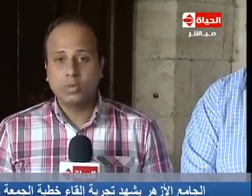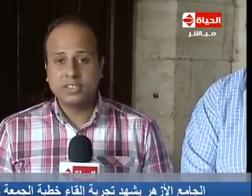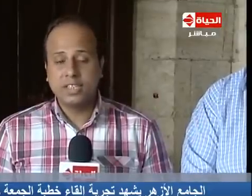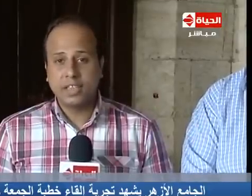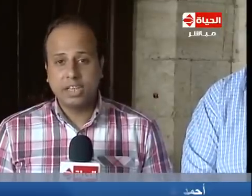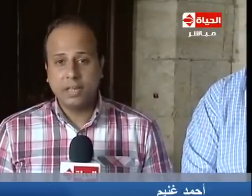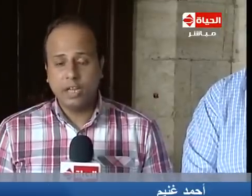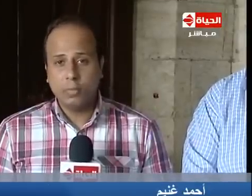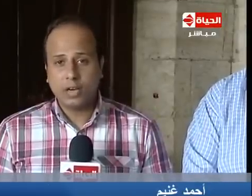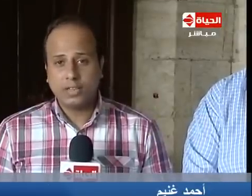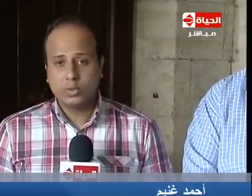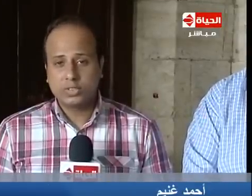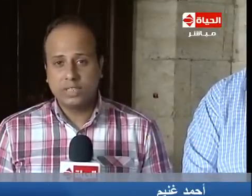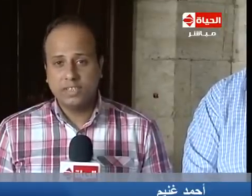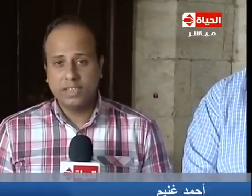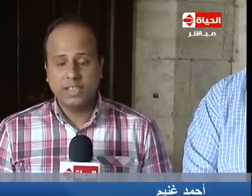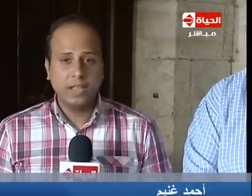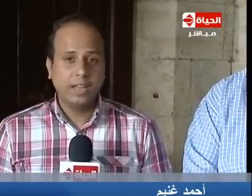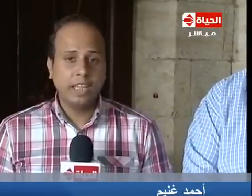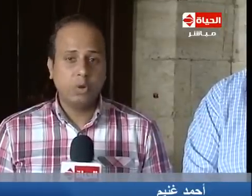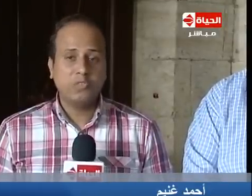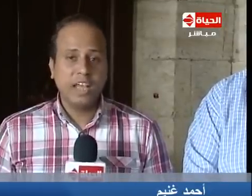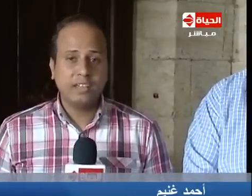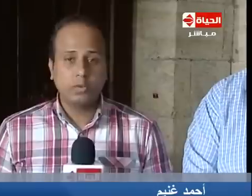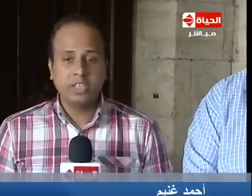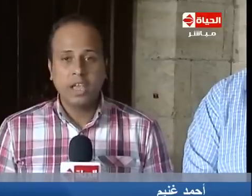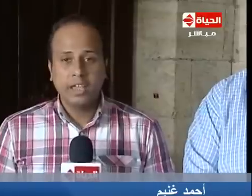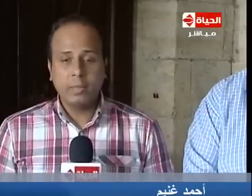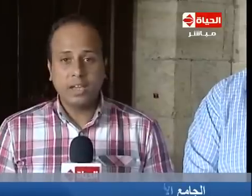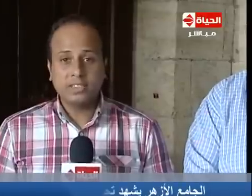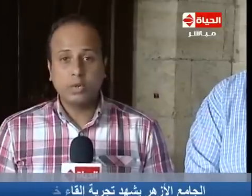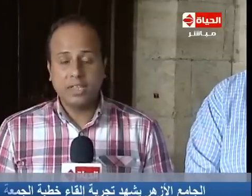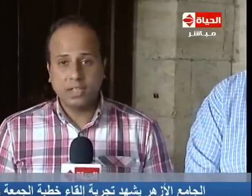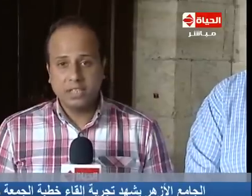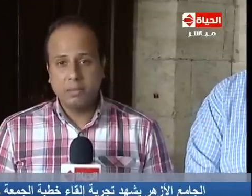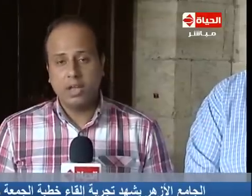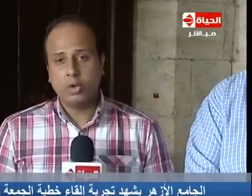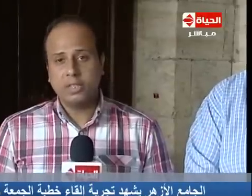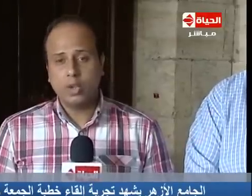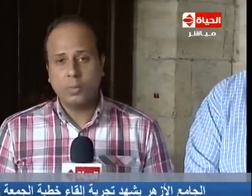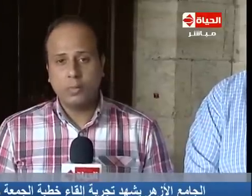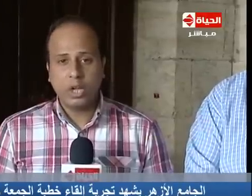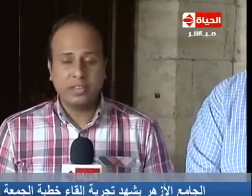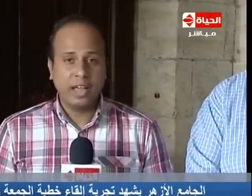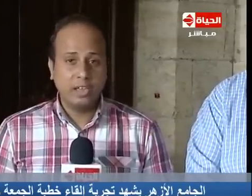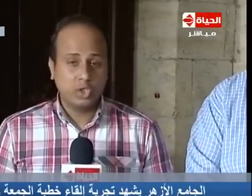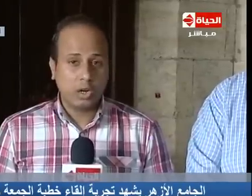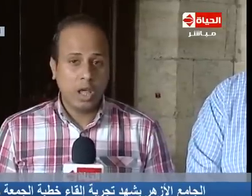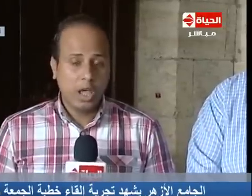ورصد لتجربة لأول مرة تحدث في هذا الجامع وفي أحد أروقة جامع الأزهر، وهي تقديم خطبة الجمعة بلغة الإشارة